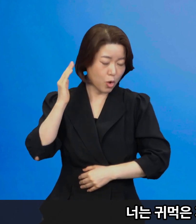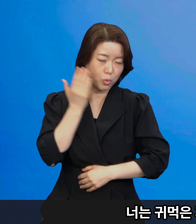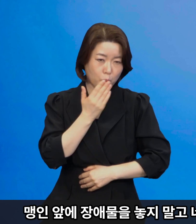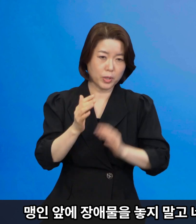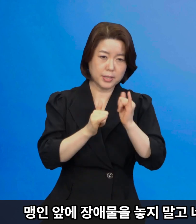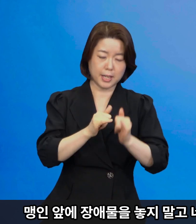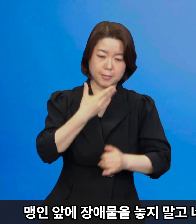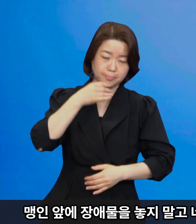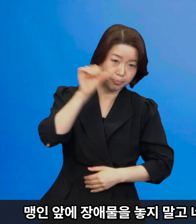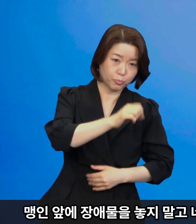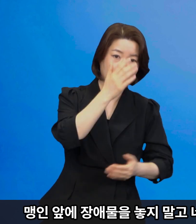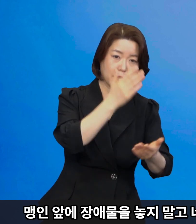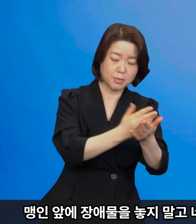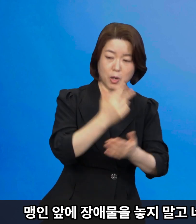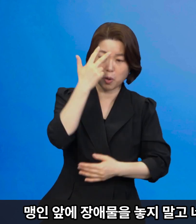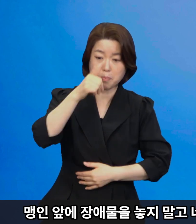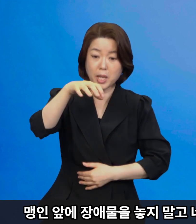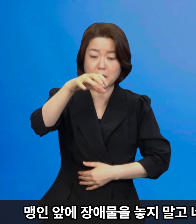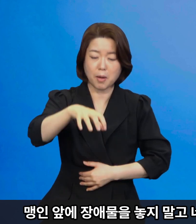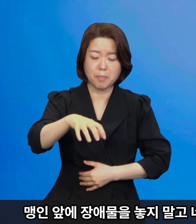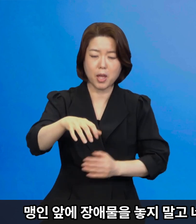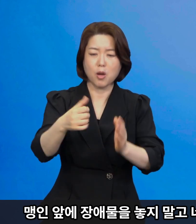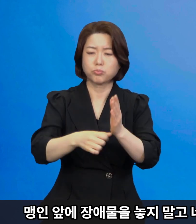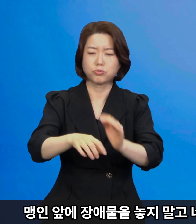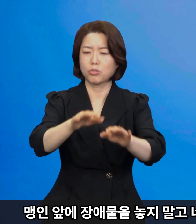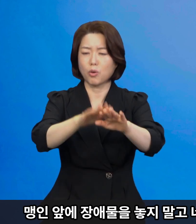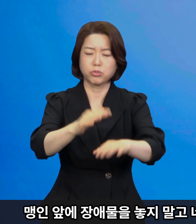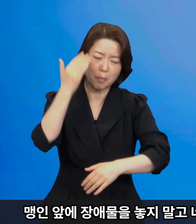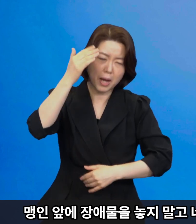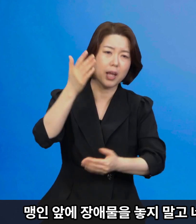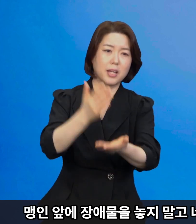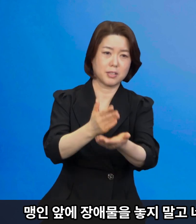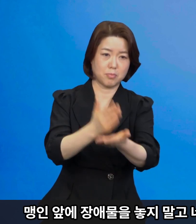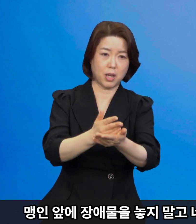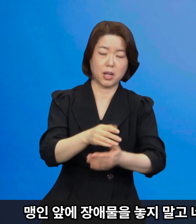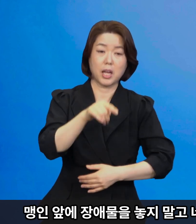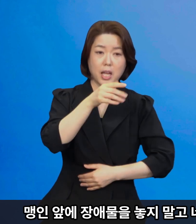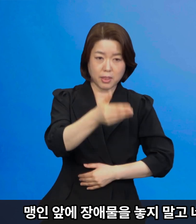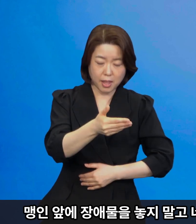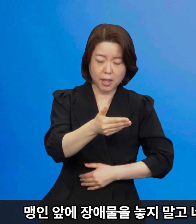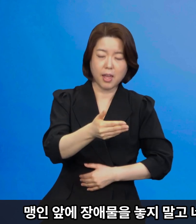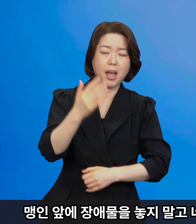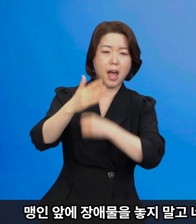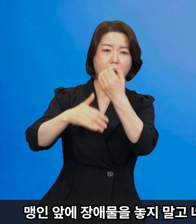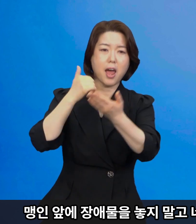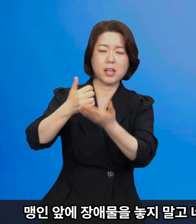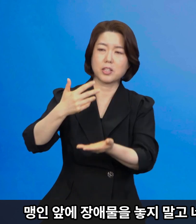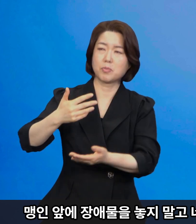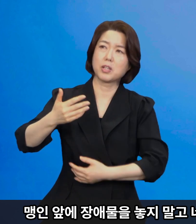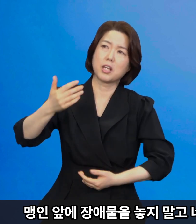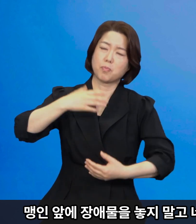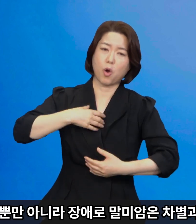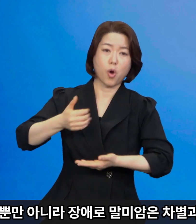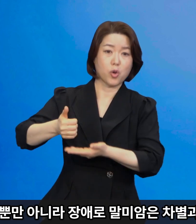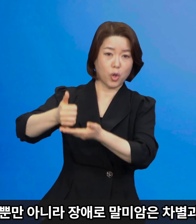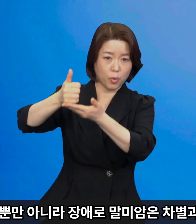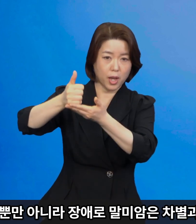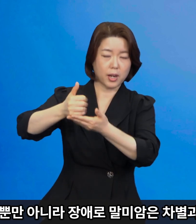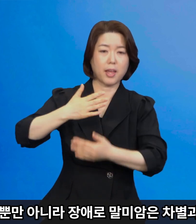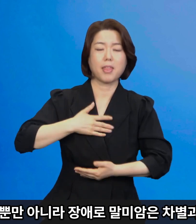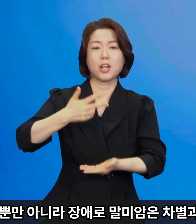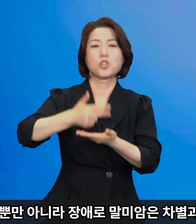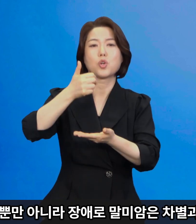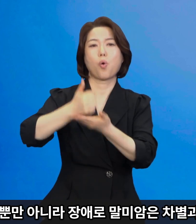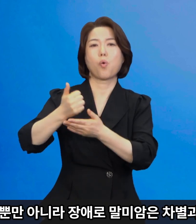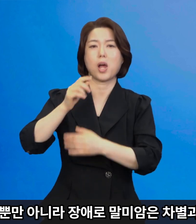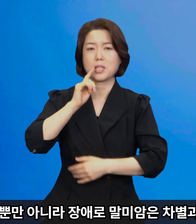말며 맹인 앞에 장애물을 놓지 말고 내 하나님을 경외하라. 나는 여호와니라. 뿐만